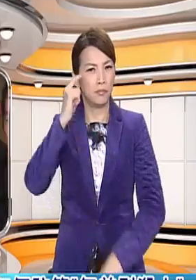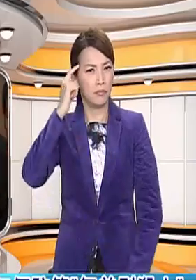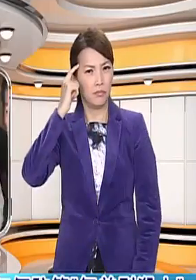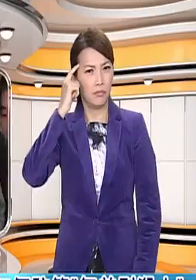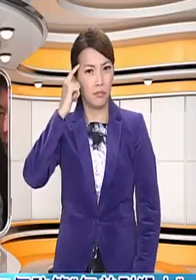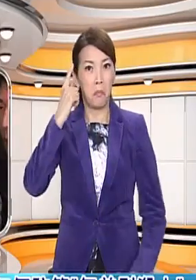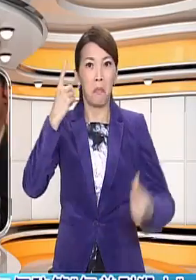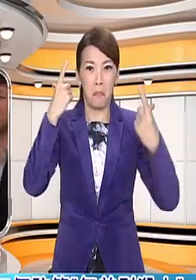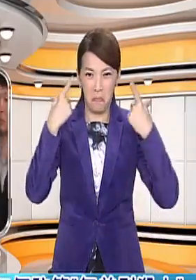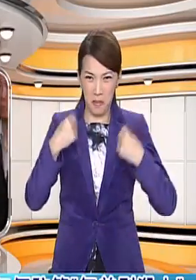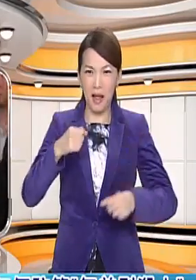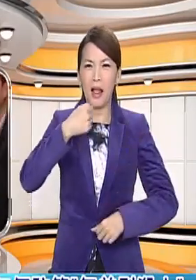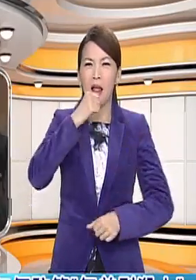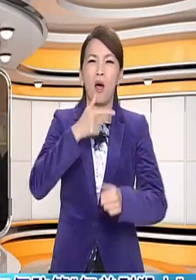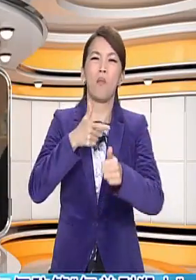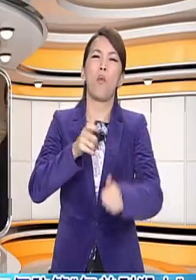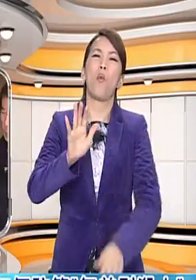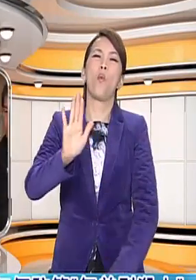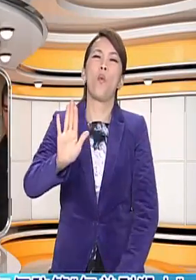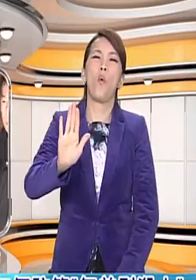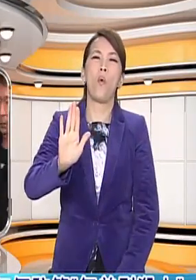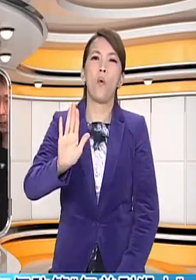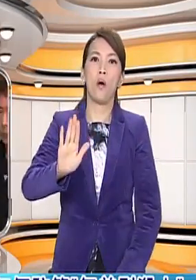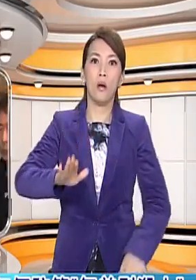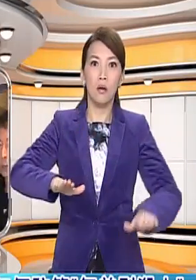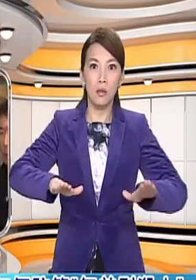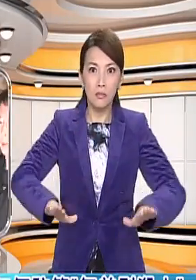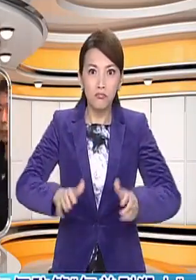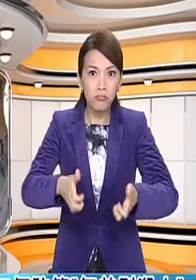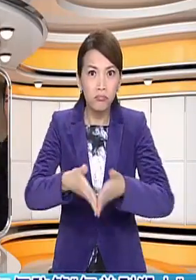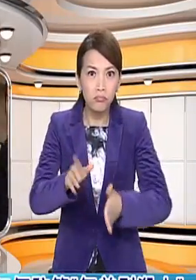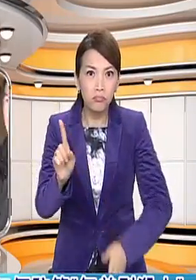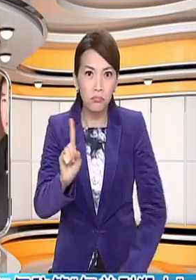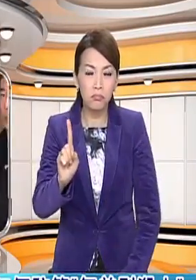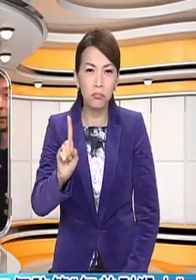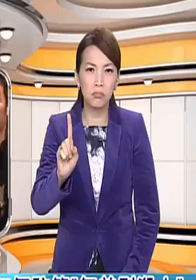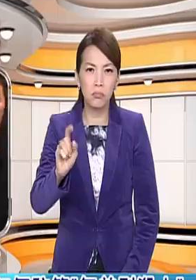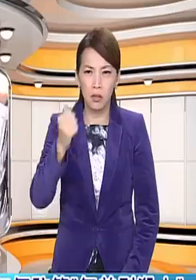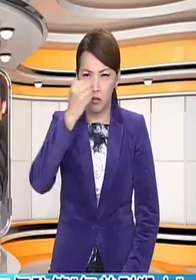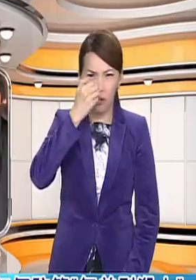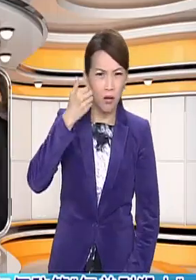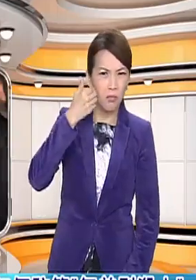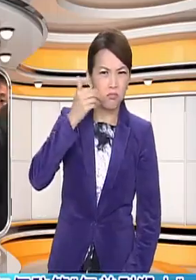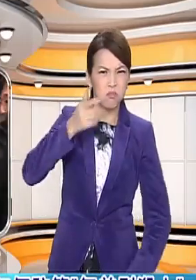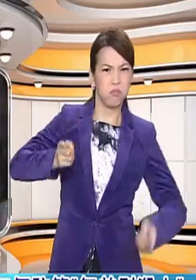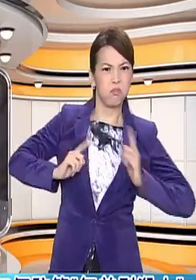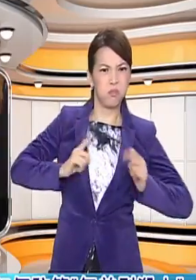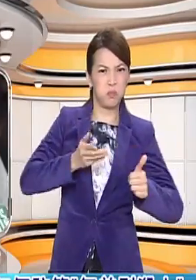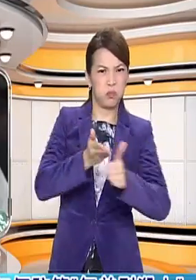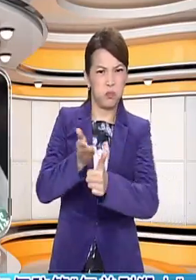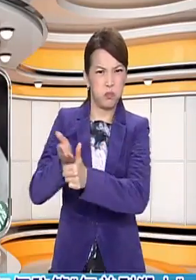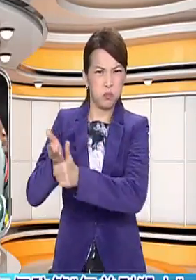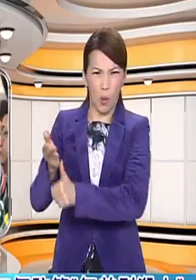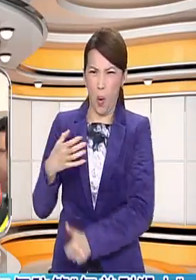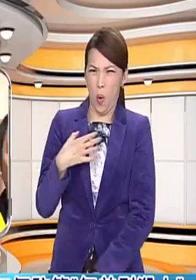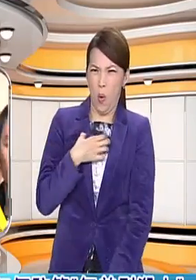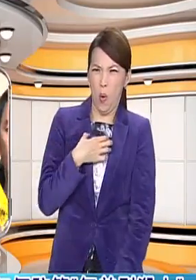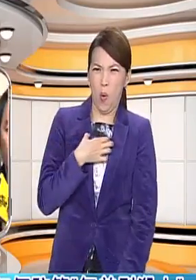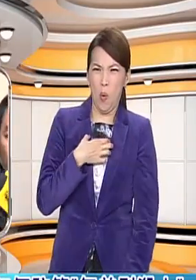为，死刑在国内本来就还存在，现在更要正视的是如何